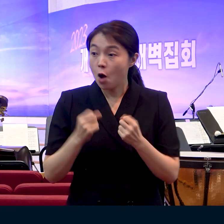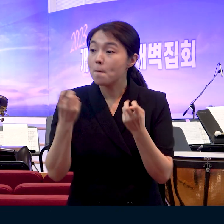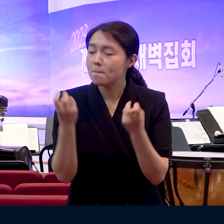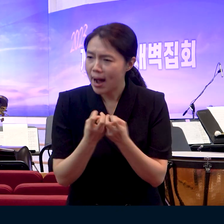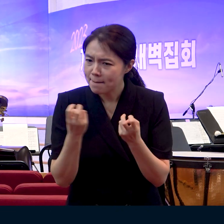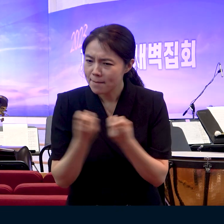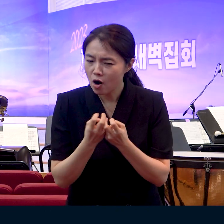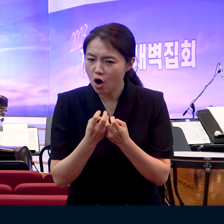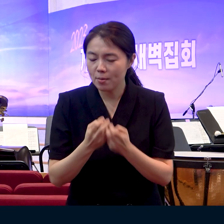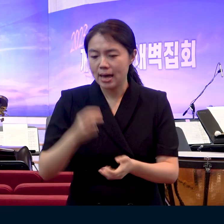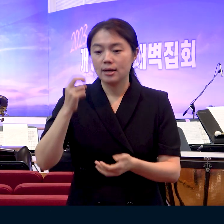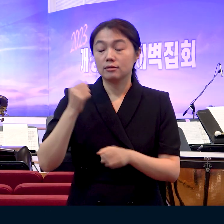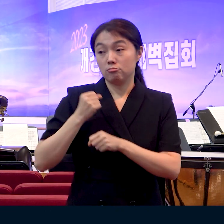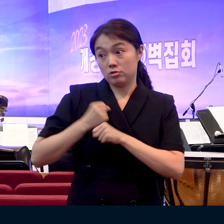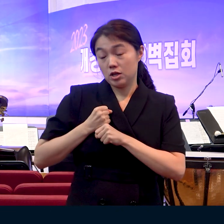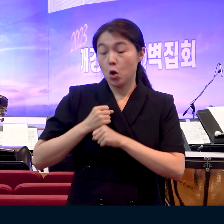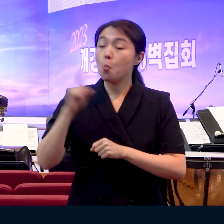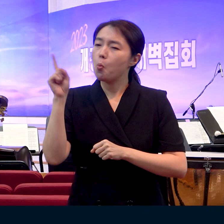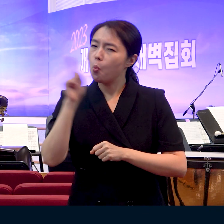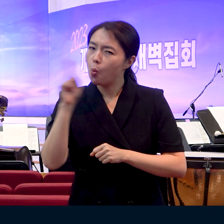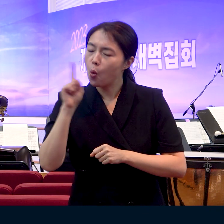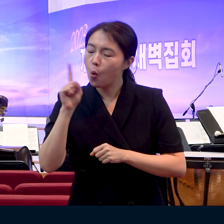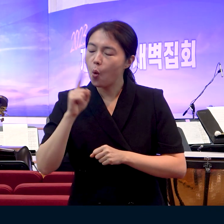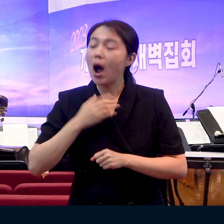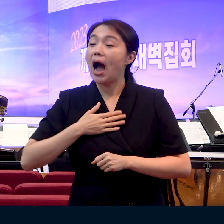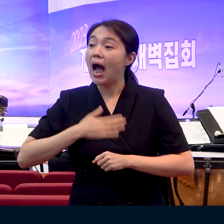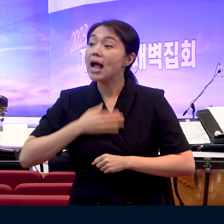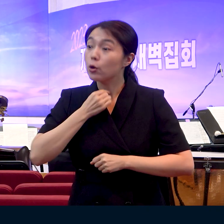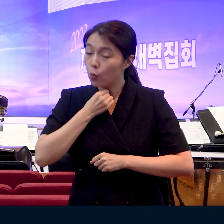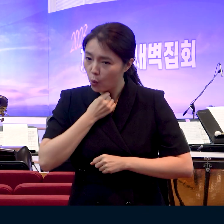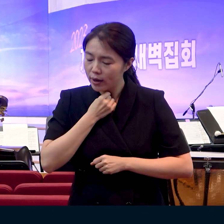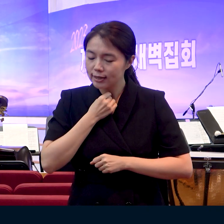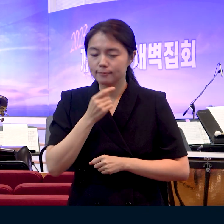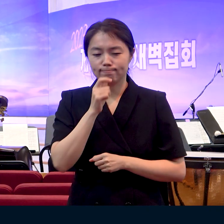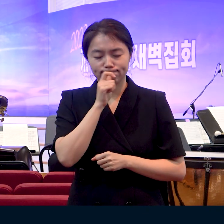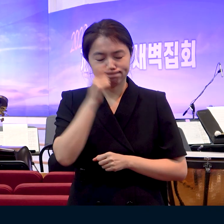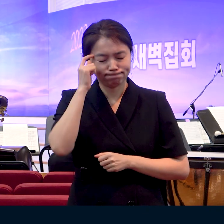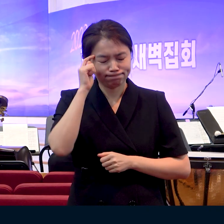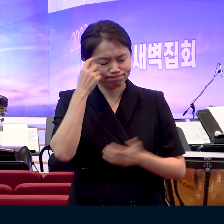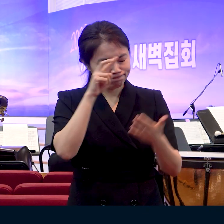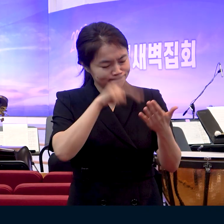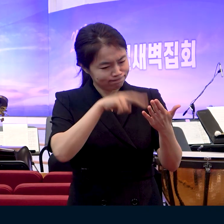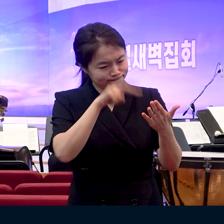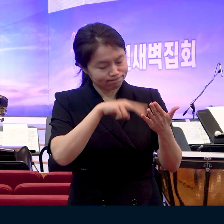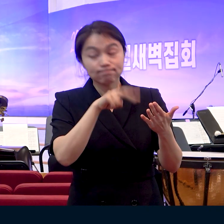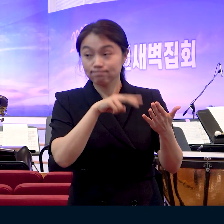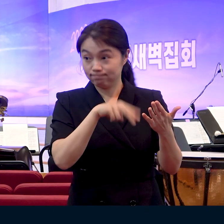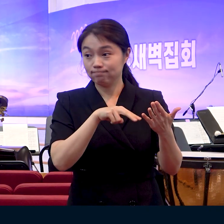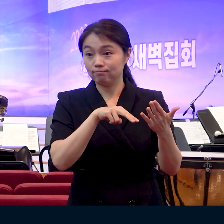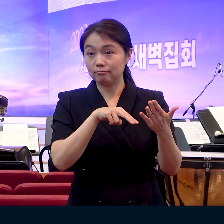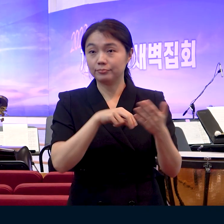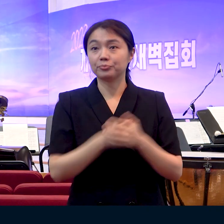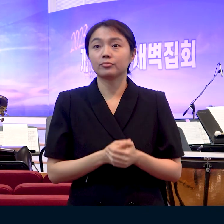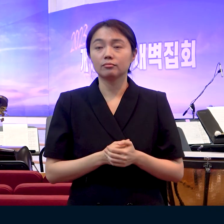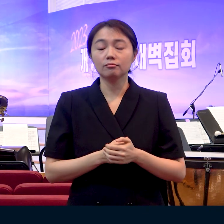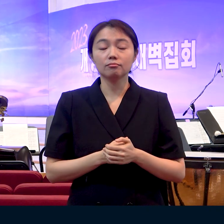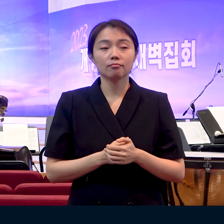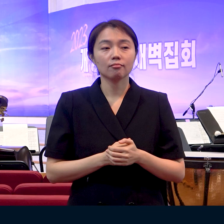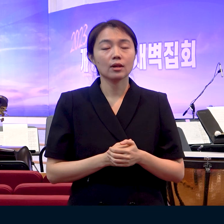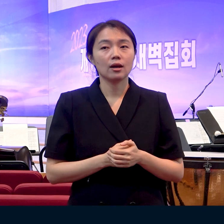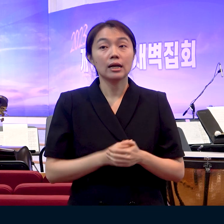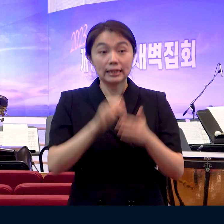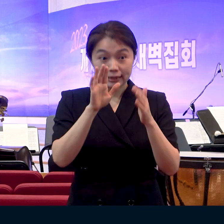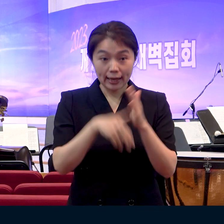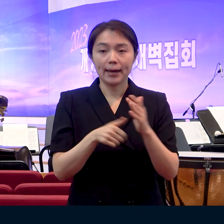무엇이죠? 이걸 받기 위해서 묵상을 했던 것이죠. 그런데 그렇게 묵상하면서 말씀을